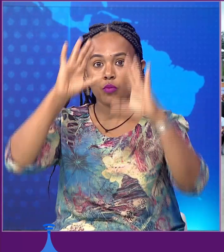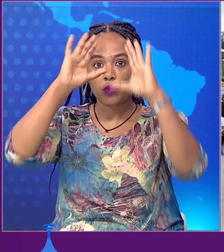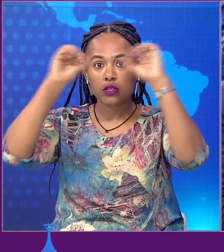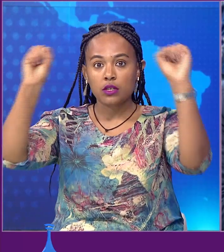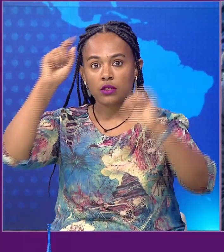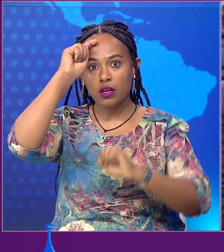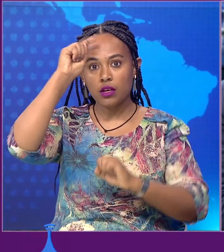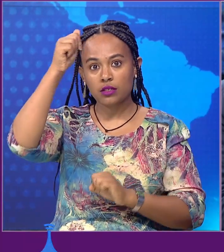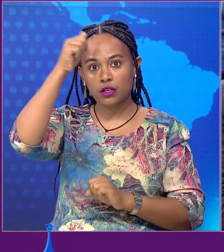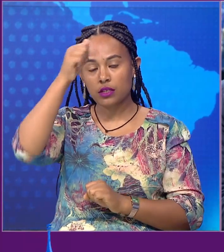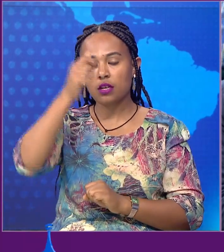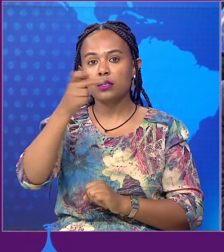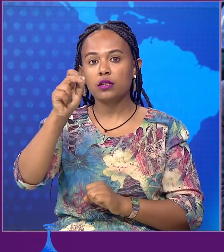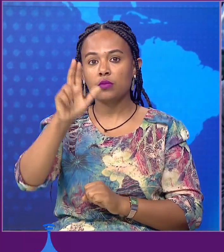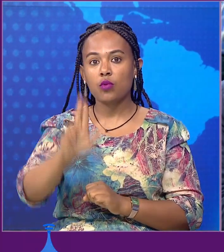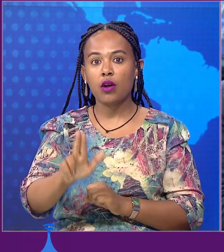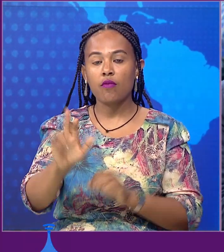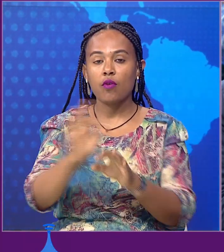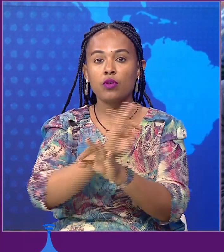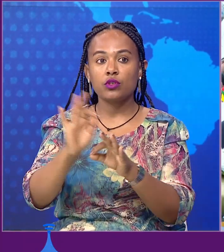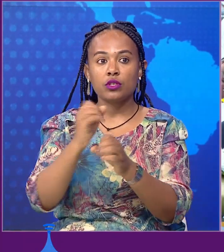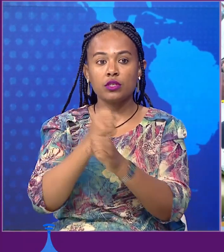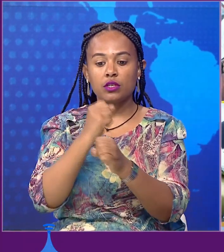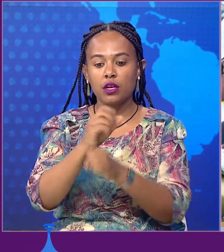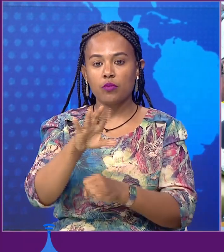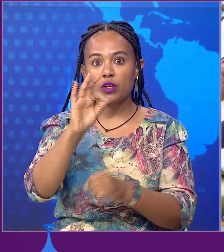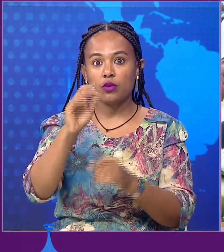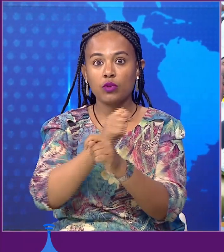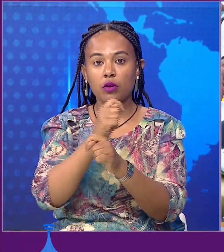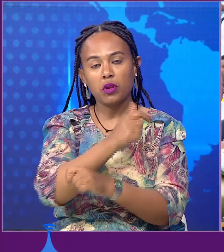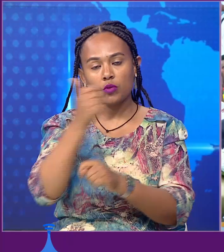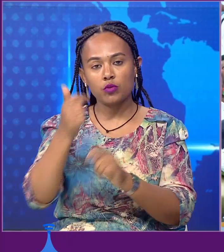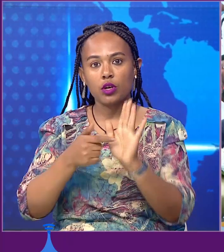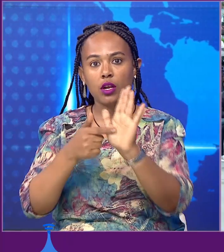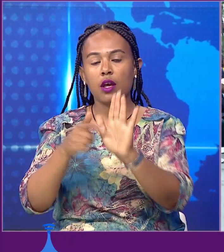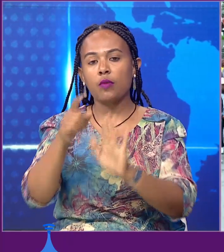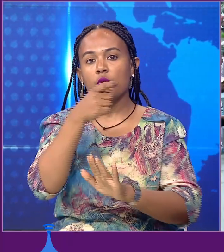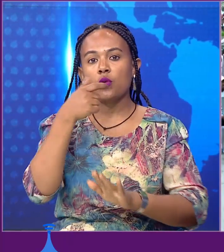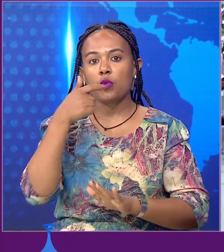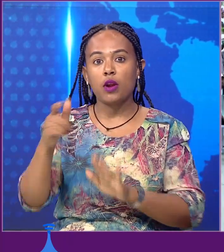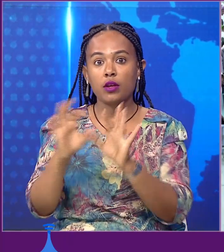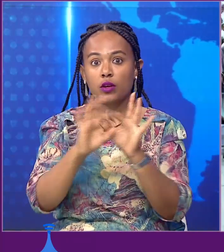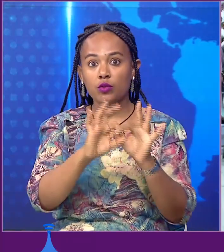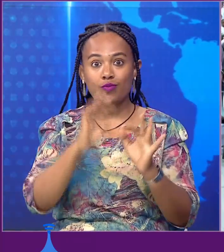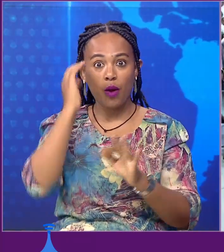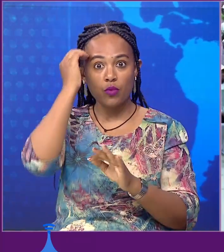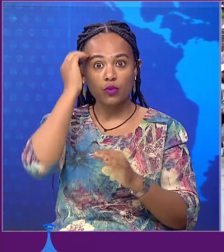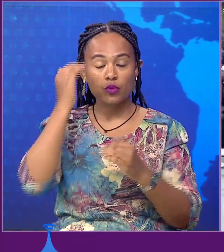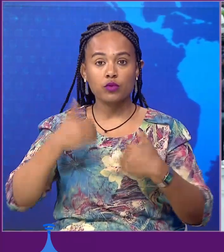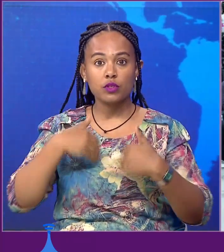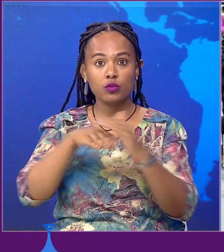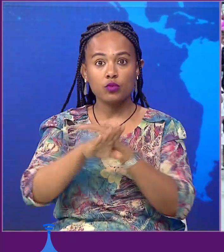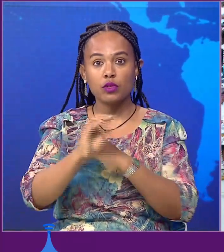ታዬ አጽቀሥላሴ ዲቦራ ፋውንዴሽን እያከናወነ የሚገኘው ተግባር ለሌሎች አርአያ የሚሆን ነው ብሏል። አያይዘውም በአእምሮ እድገት ውስንነት